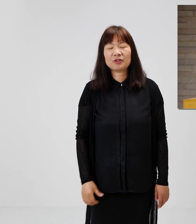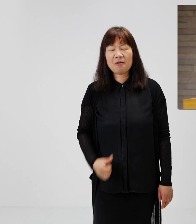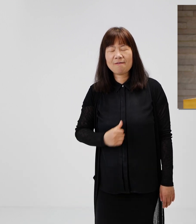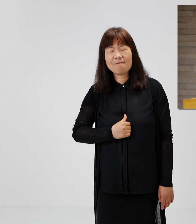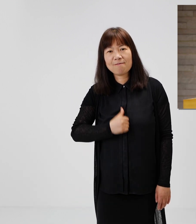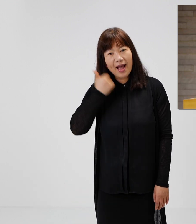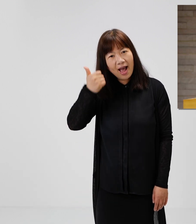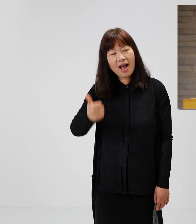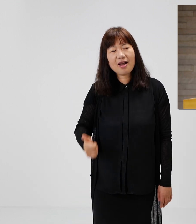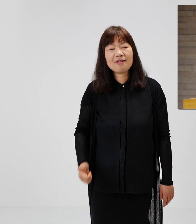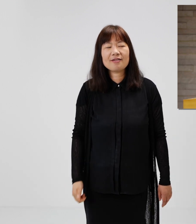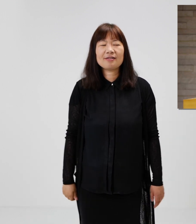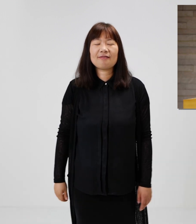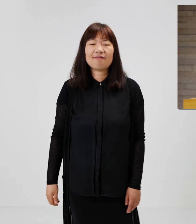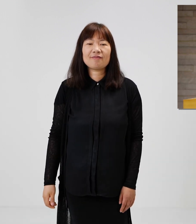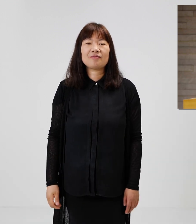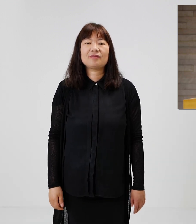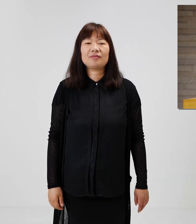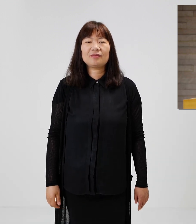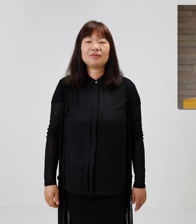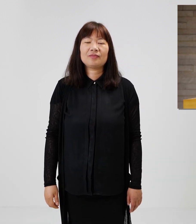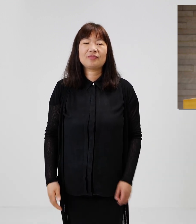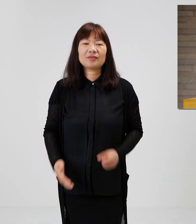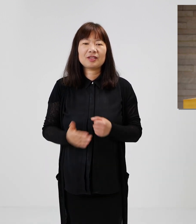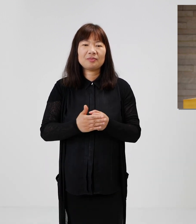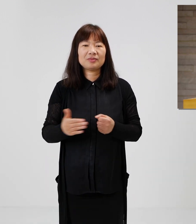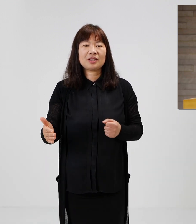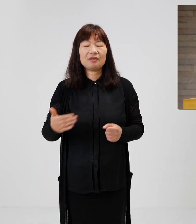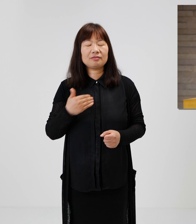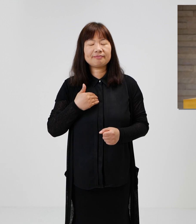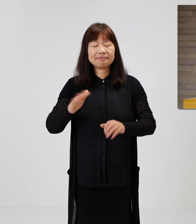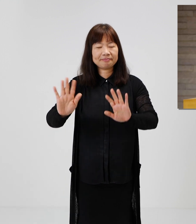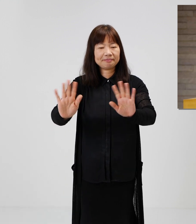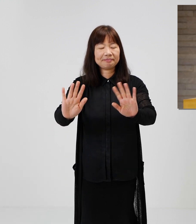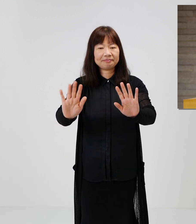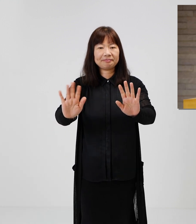화나게 만들고 이래가지고 에이씨 나 안 해.